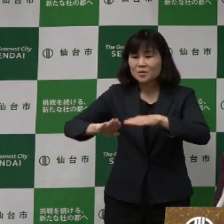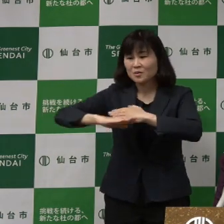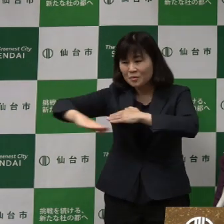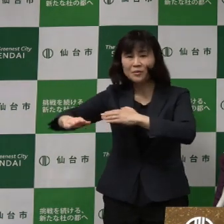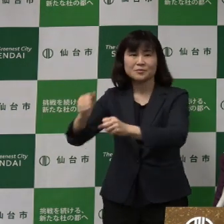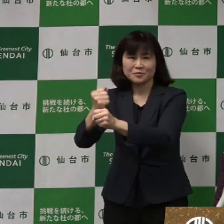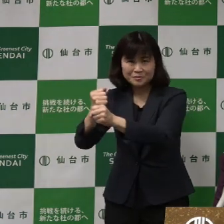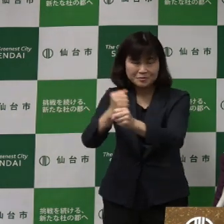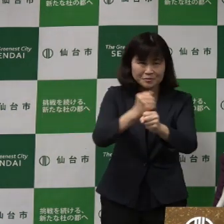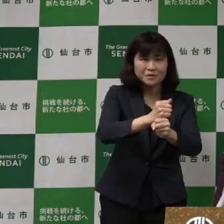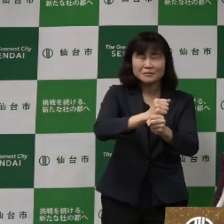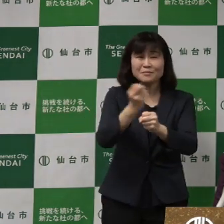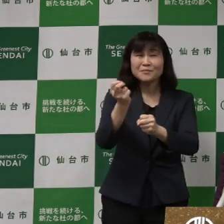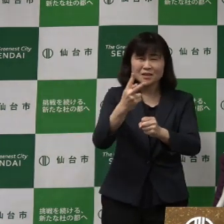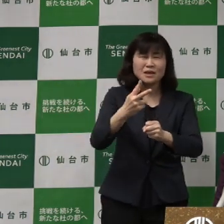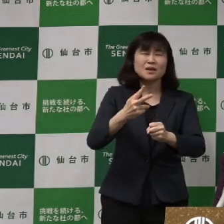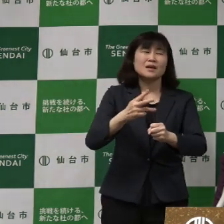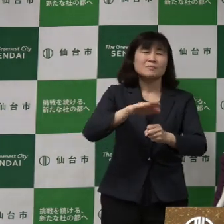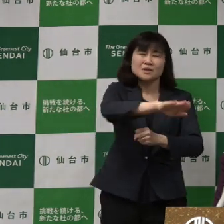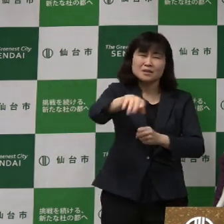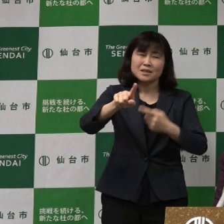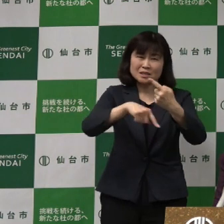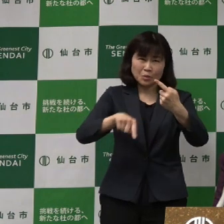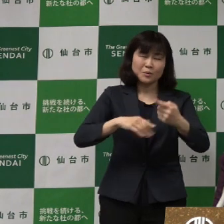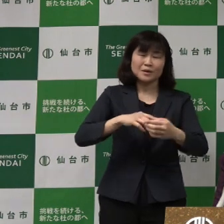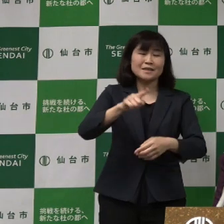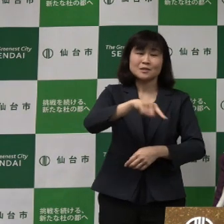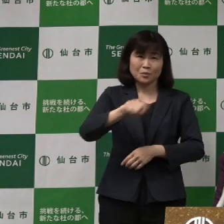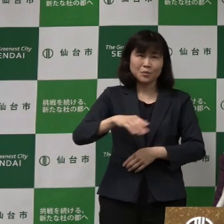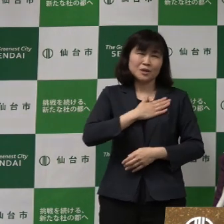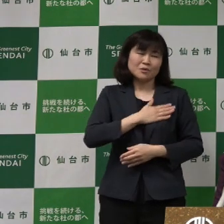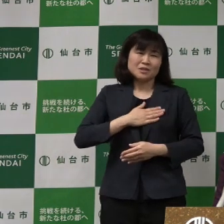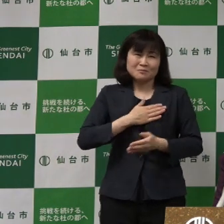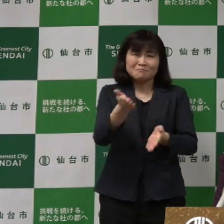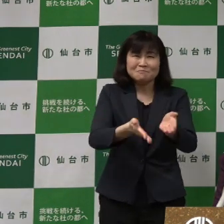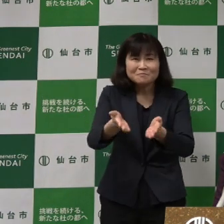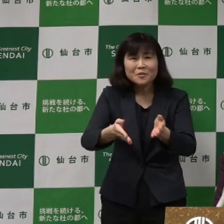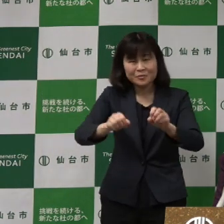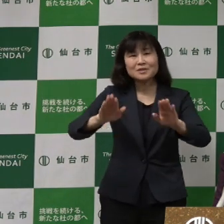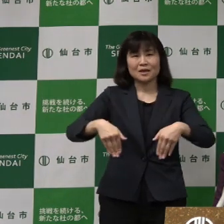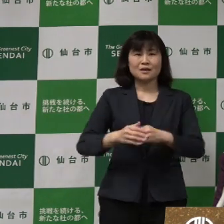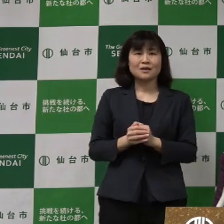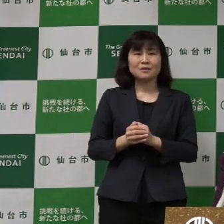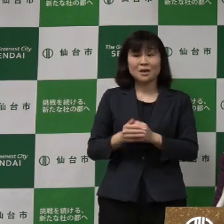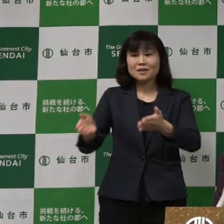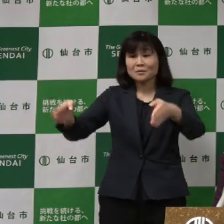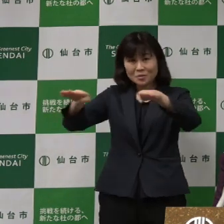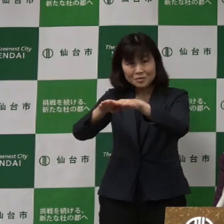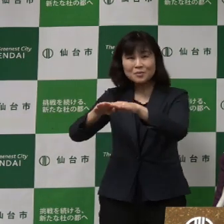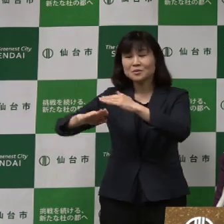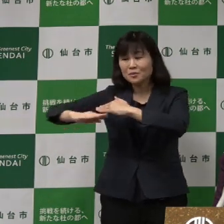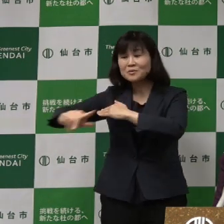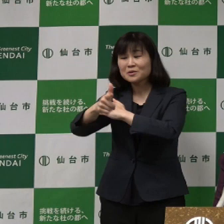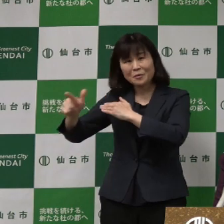された方々の心のケア等にも対応してまいりました。ハードは一定程度のめどがついたところですけれども、それぞれ